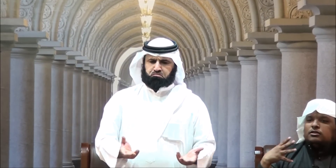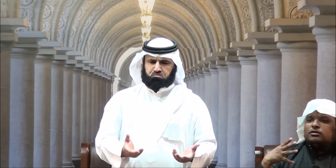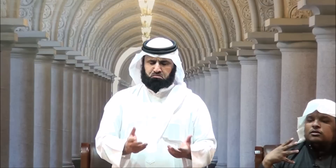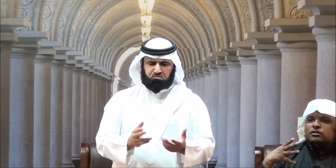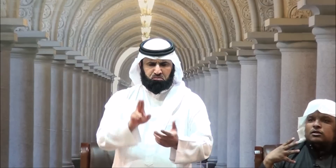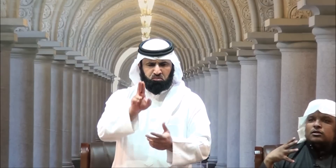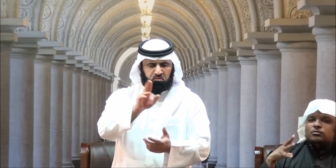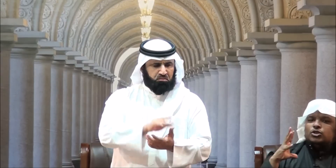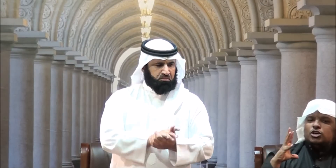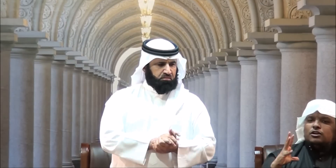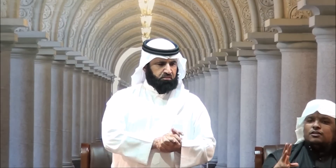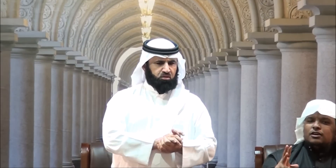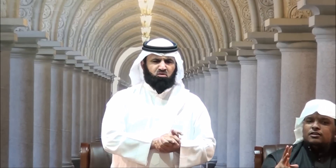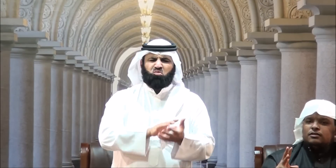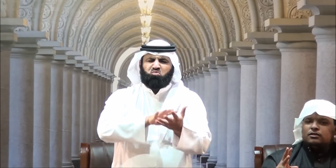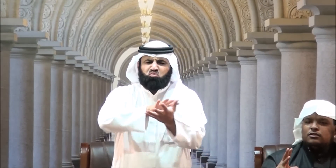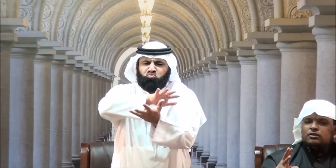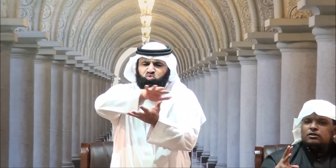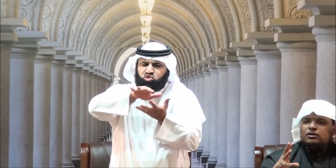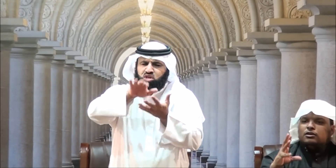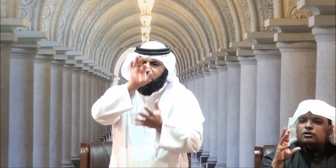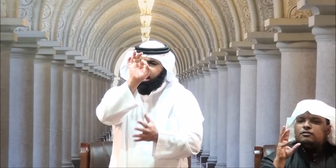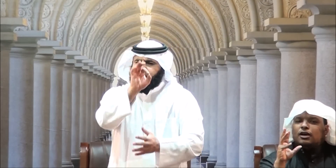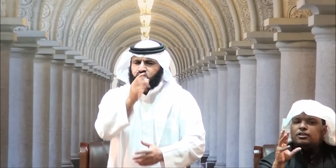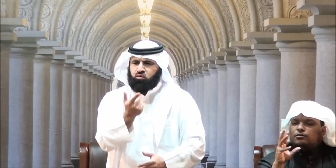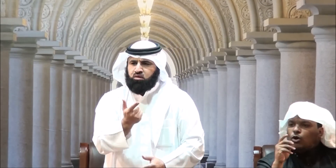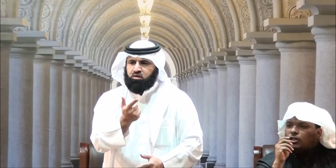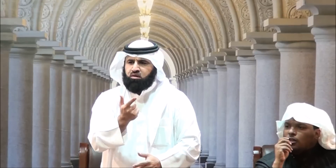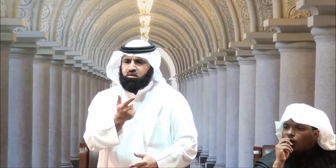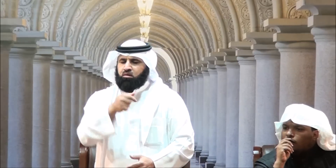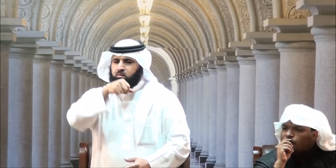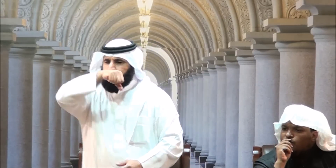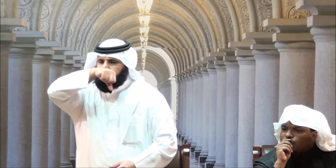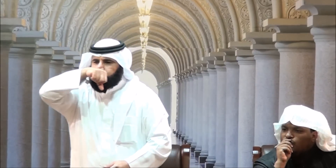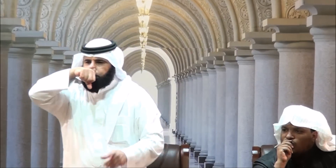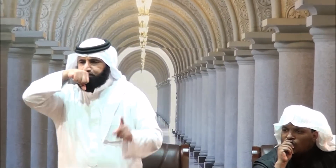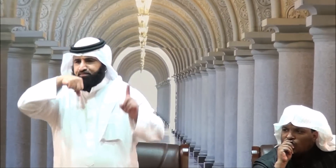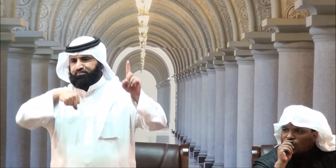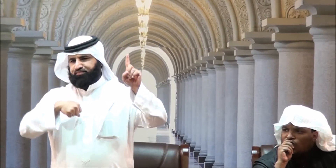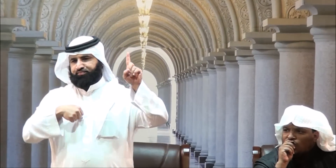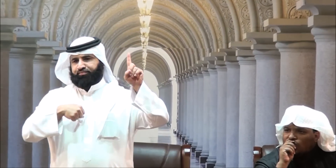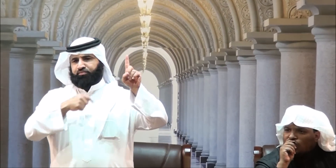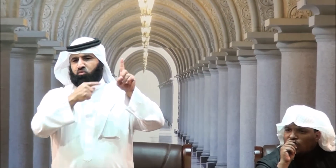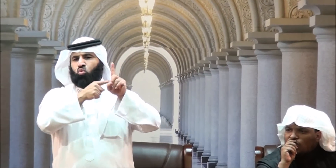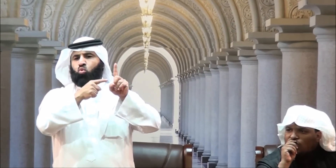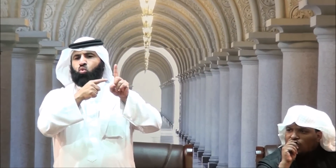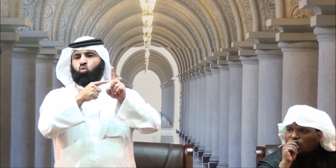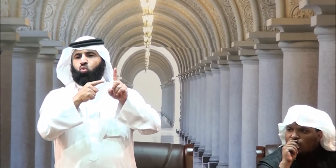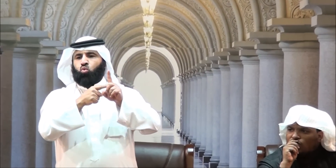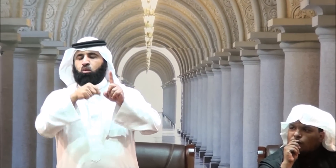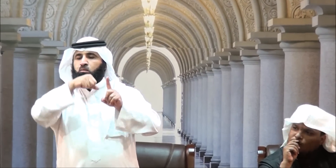لكن مشكلته يستخدم مخدرات